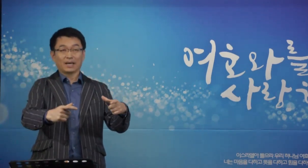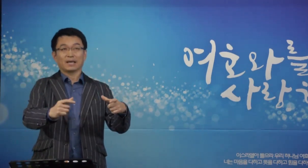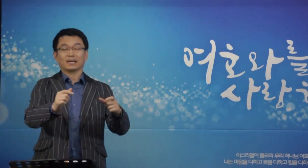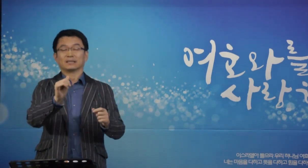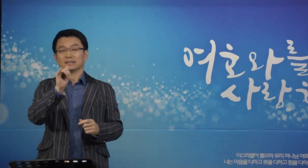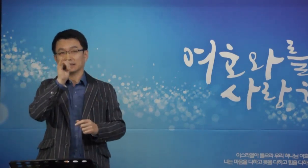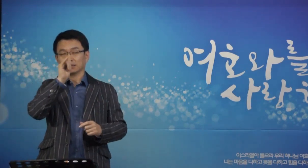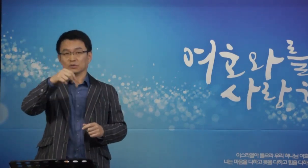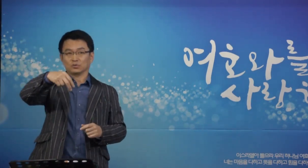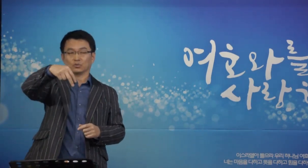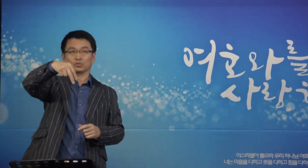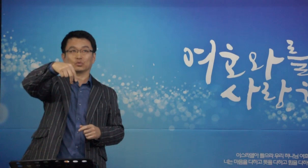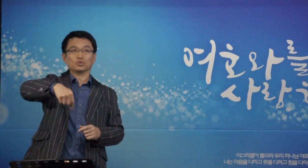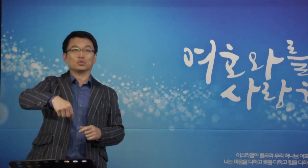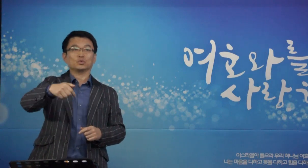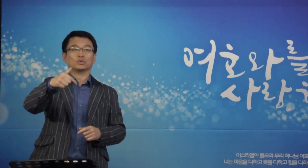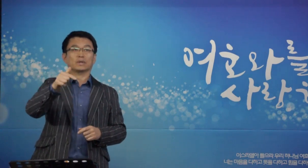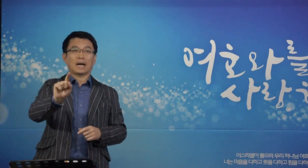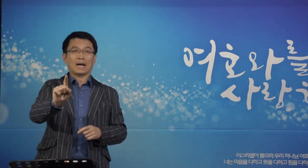사마리아 지역에 있는